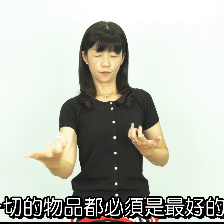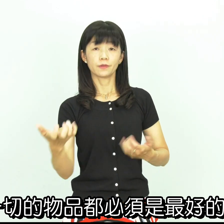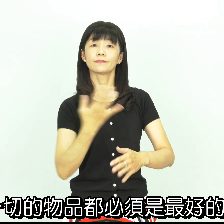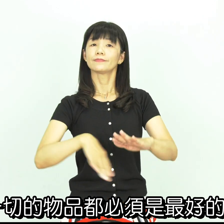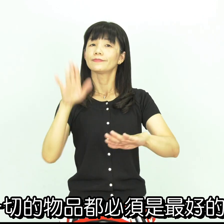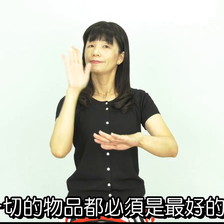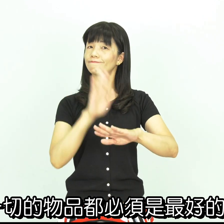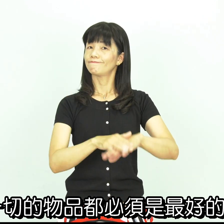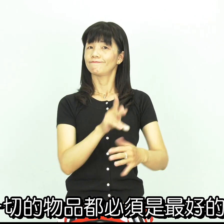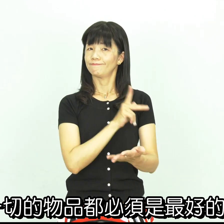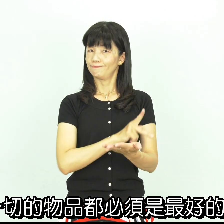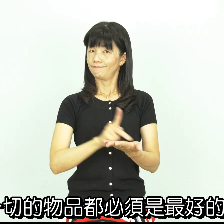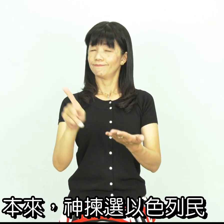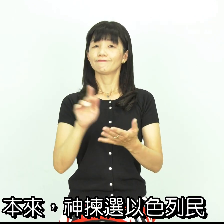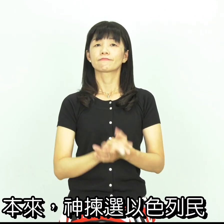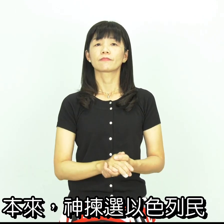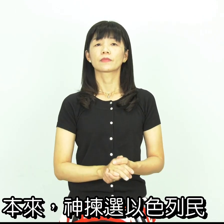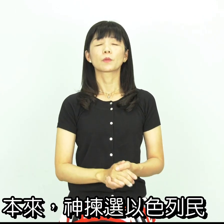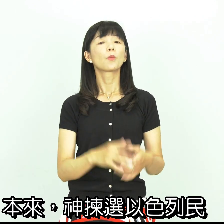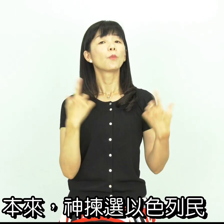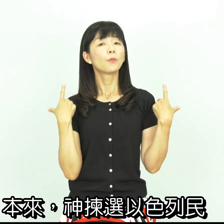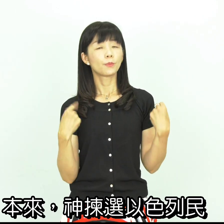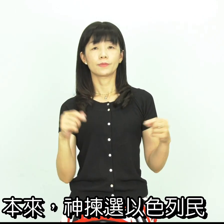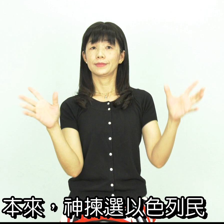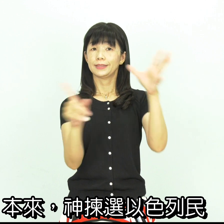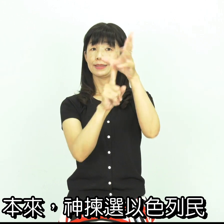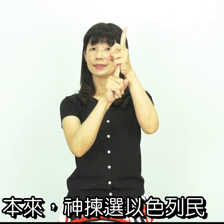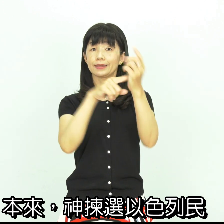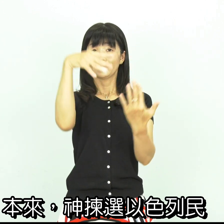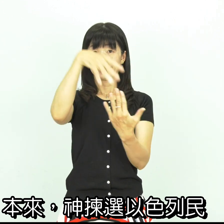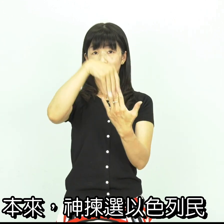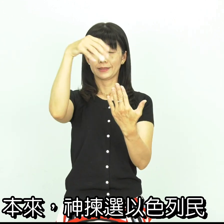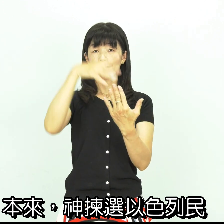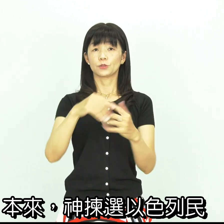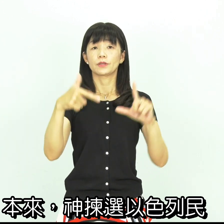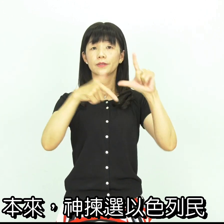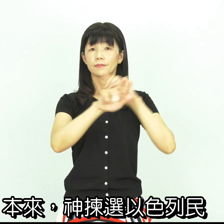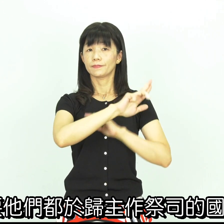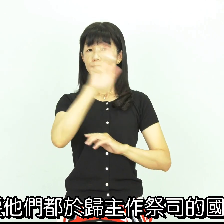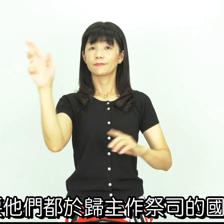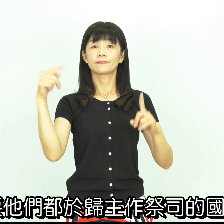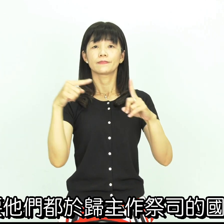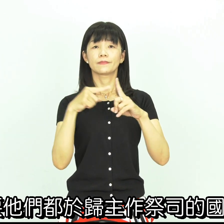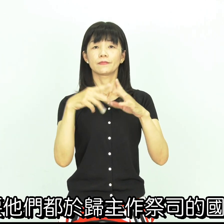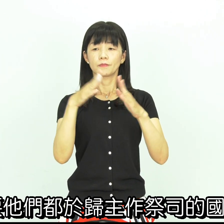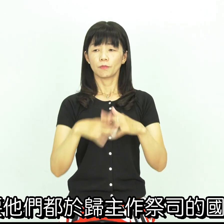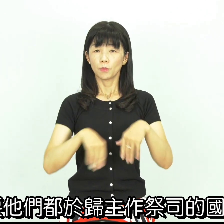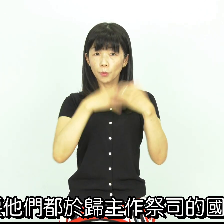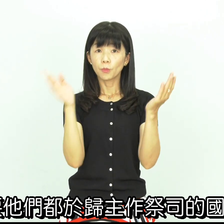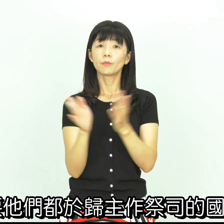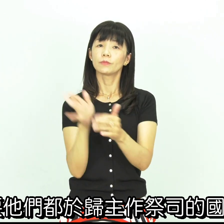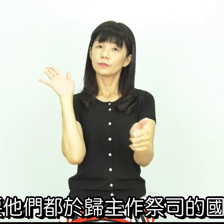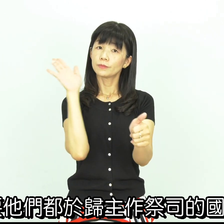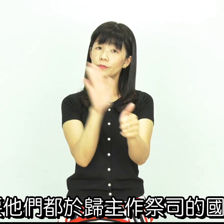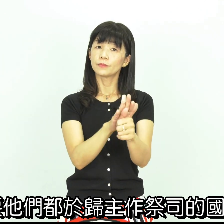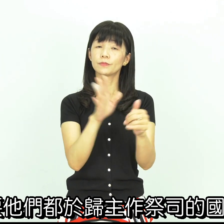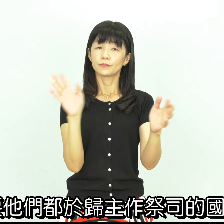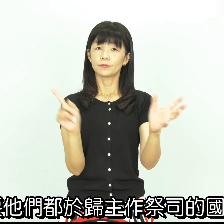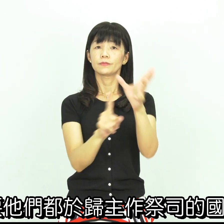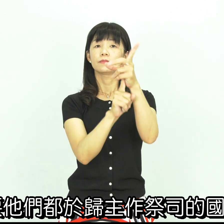的。本来神拣选以色列民是要他们都归于主做祭